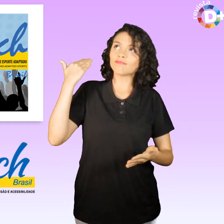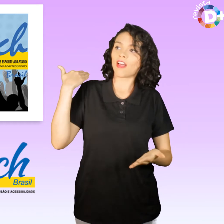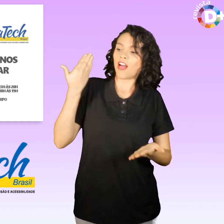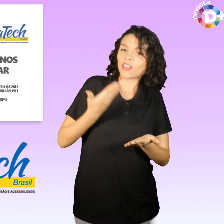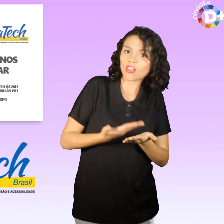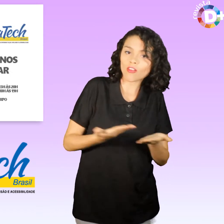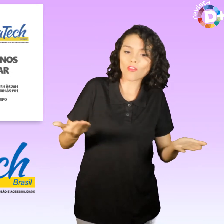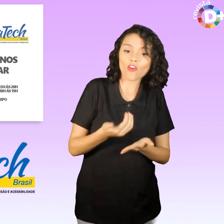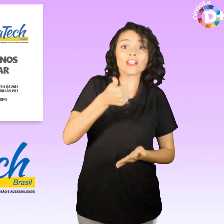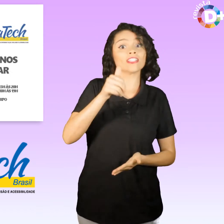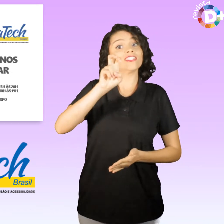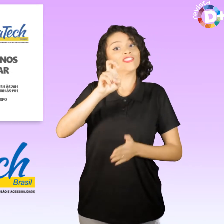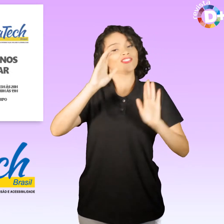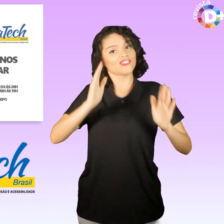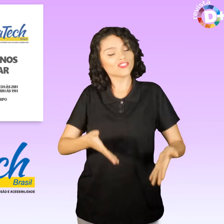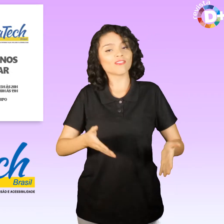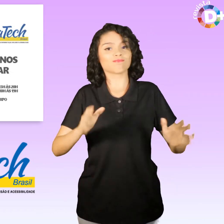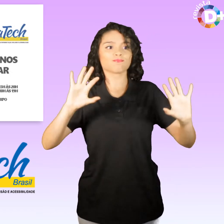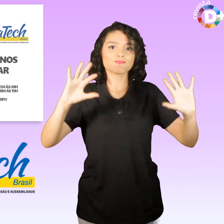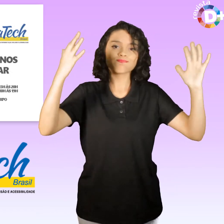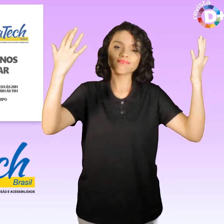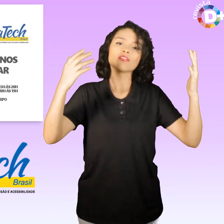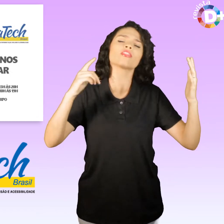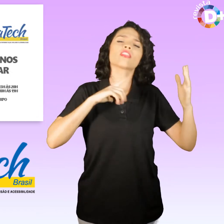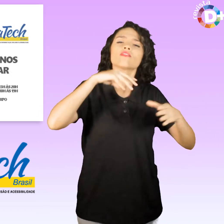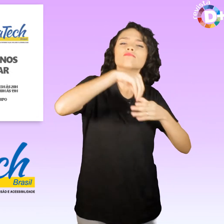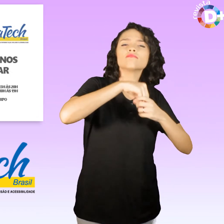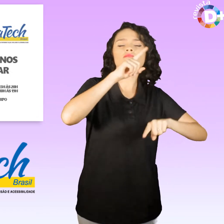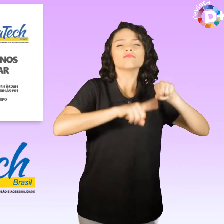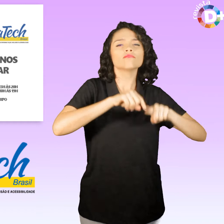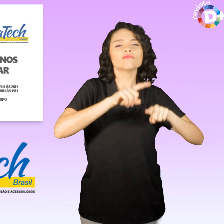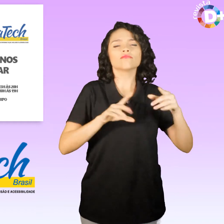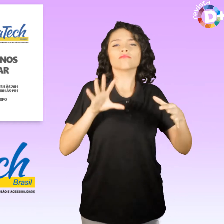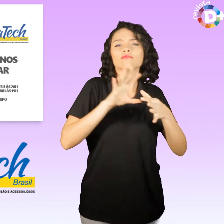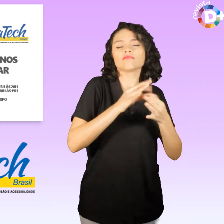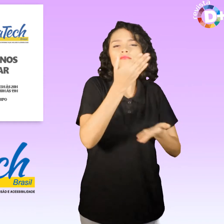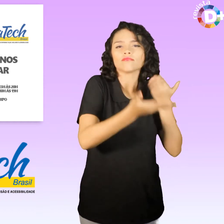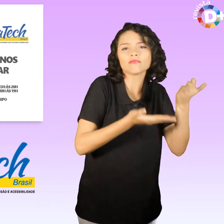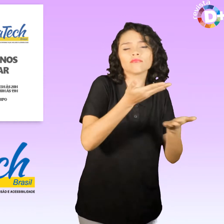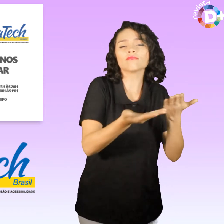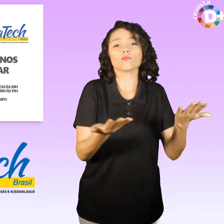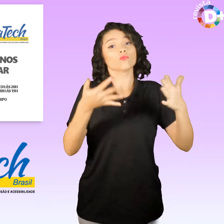edições neste ano, trará produtos para a área de reabilitação, inclusão social